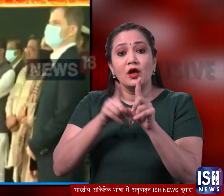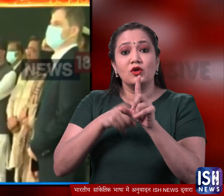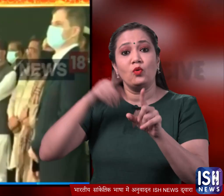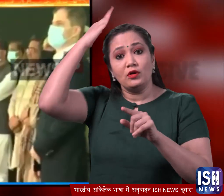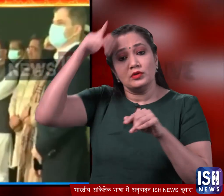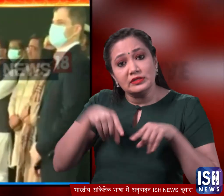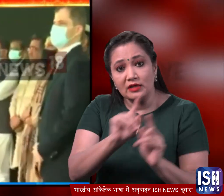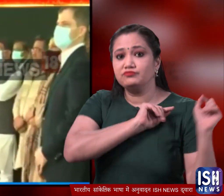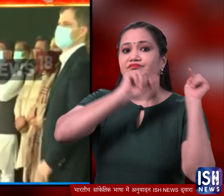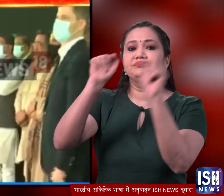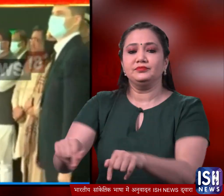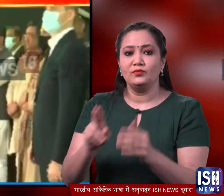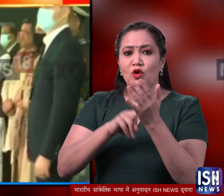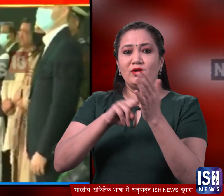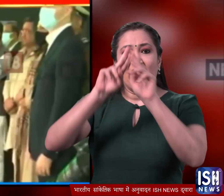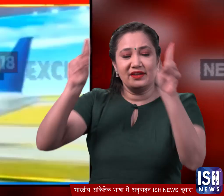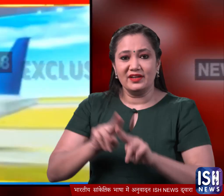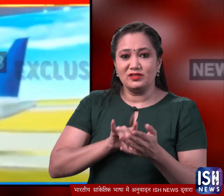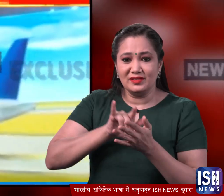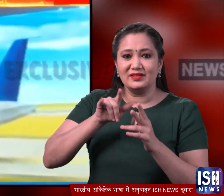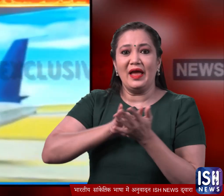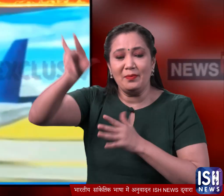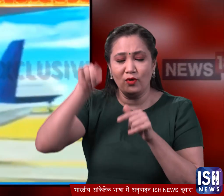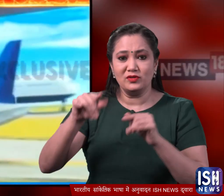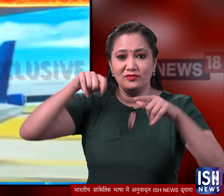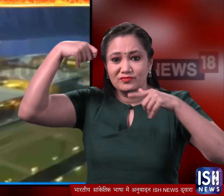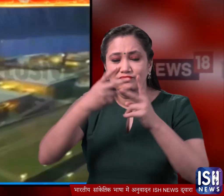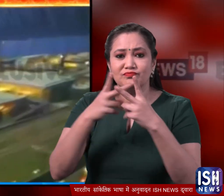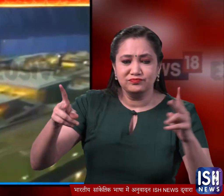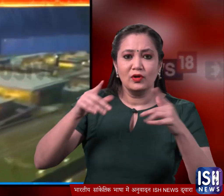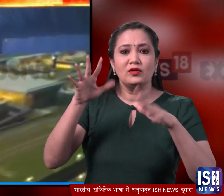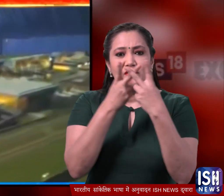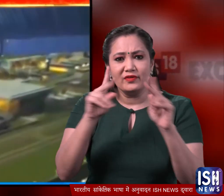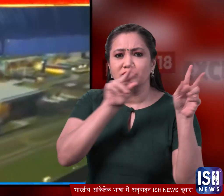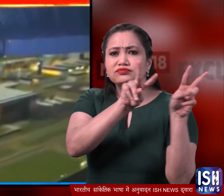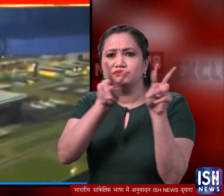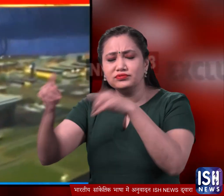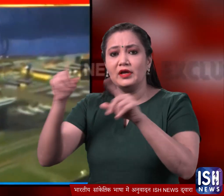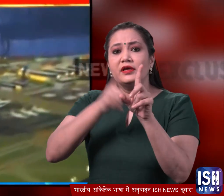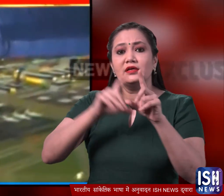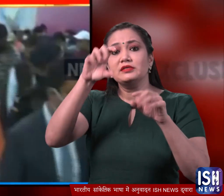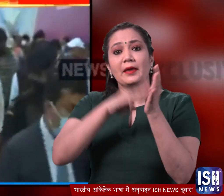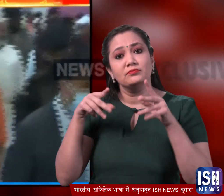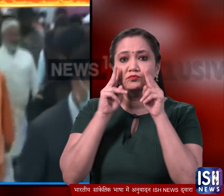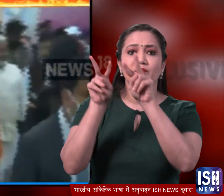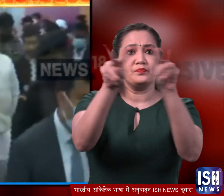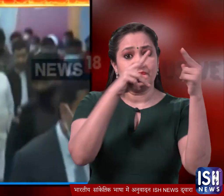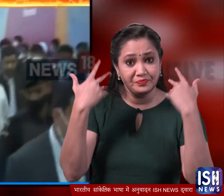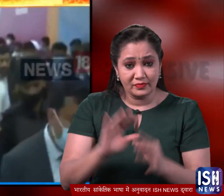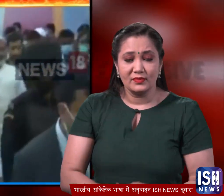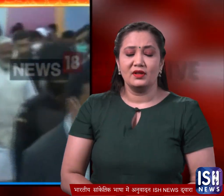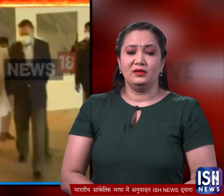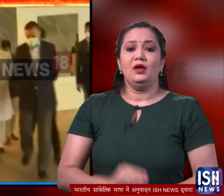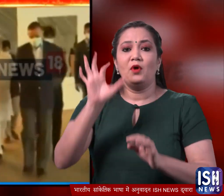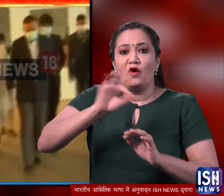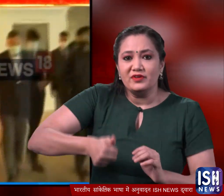जेवर पहुंच गए। नोएडा इंटरनेशनल एयरपोर्ट के शिलान्यास के दौरान जो वीडियो क्लिप स्टेज पर चलाई जाएंगी वो भी मुख्यमंत्री को दिखाई गई। योगी आदित्यनाथ